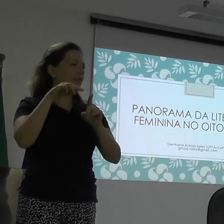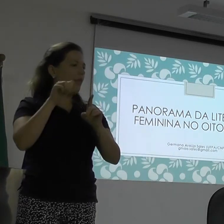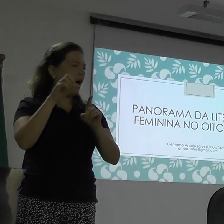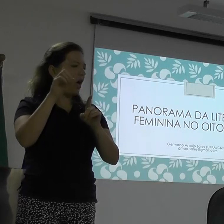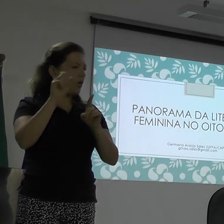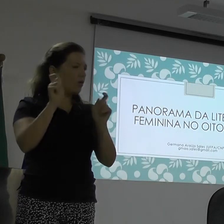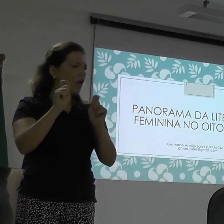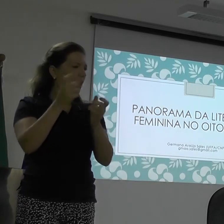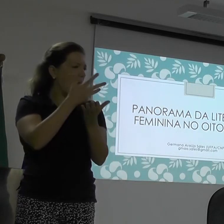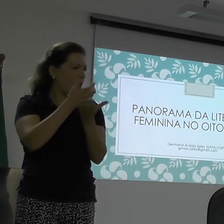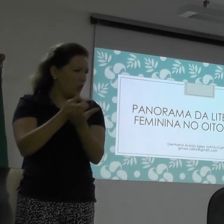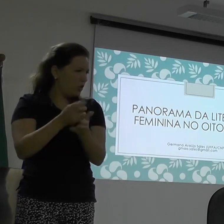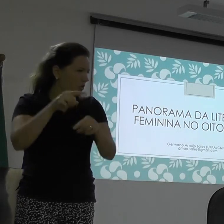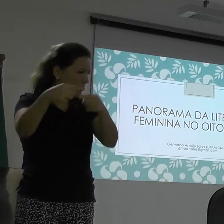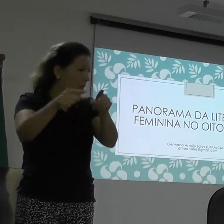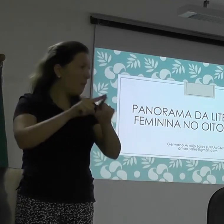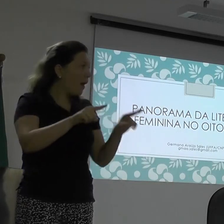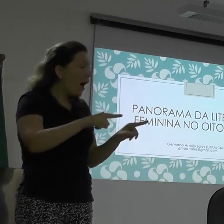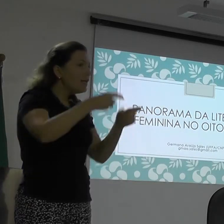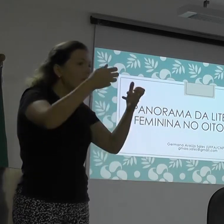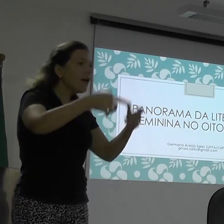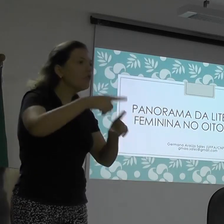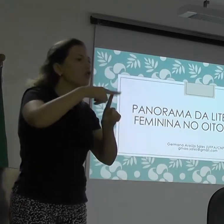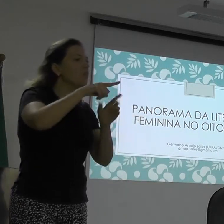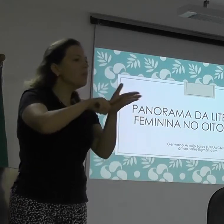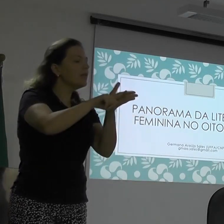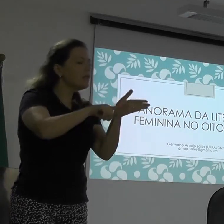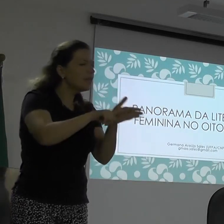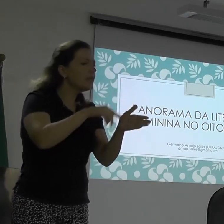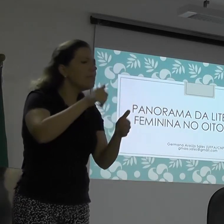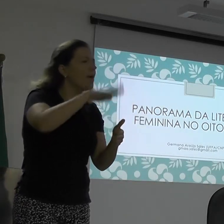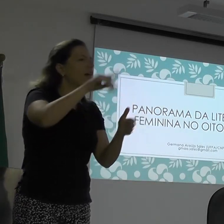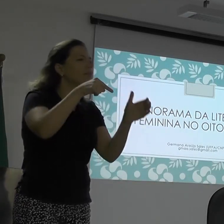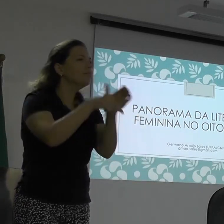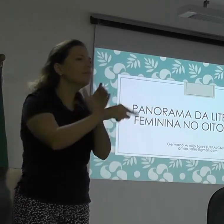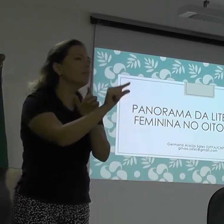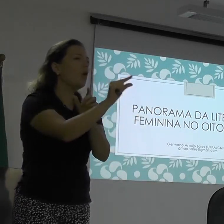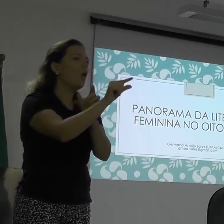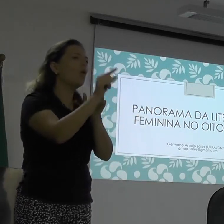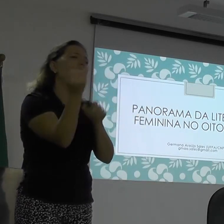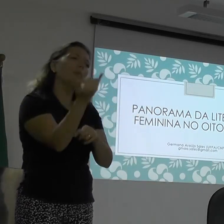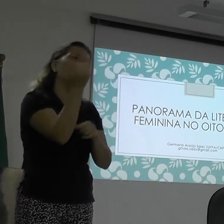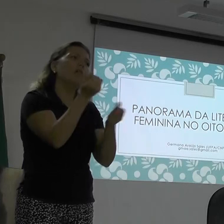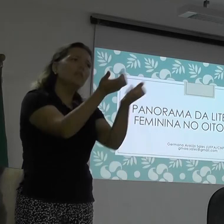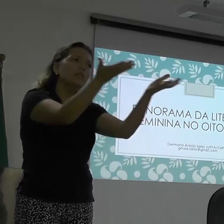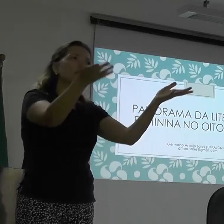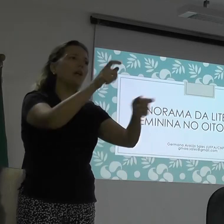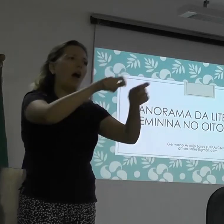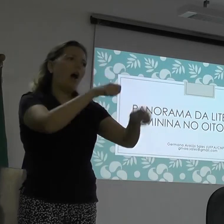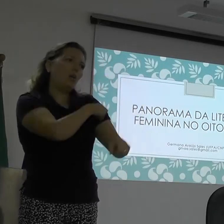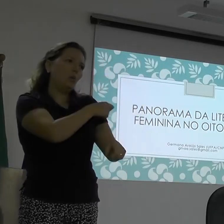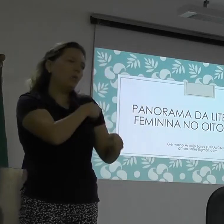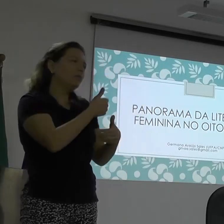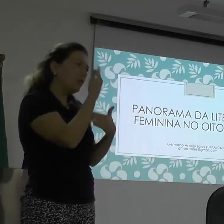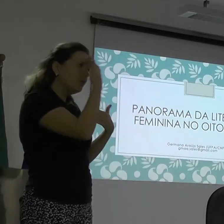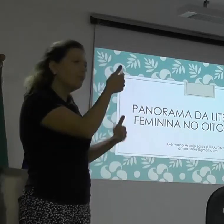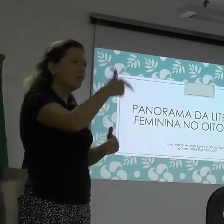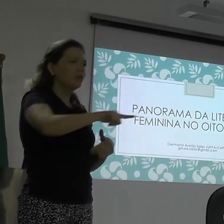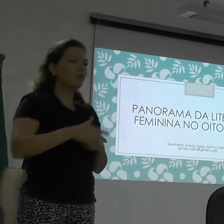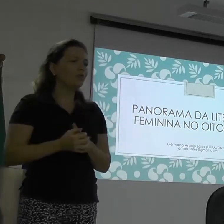desse tipo de pesquisa, que eu acho que de sua importância. Mas mais uma vez eu agradeço.